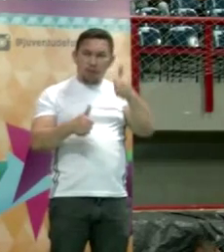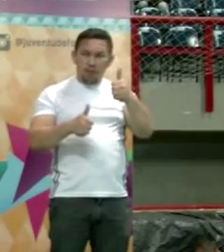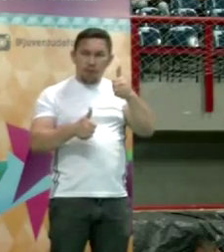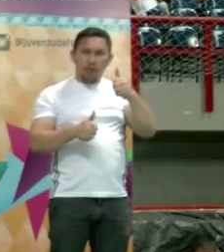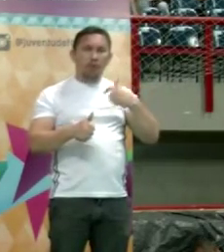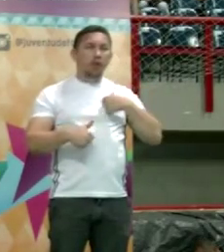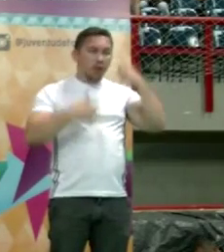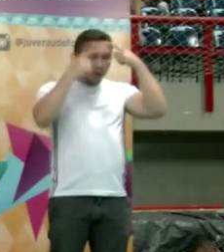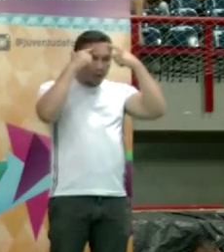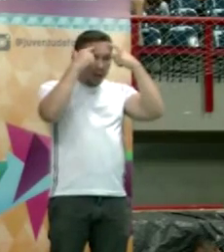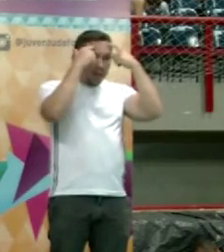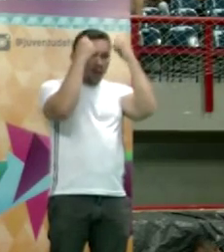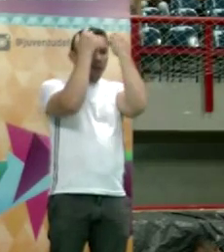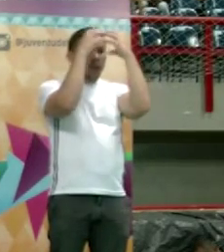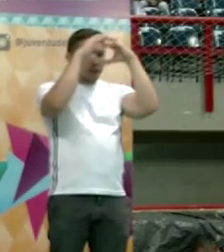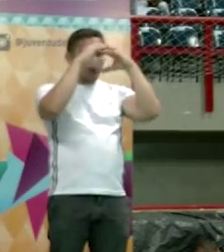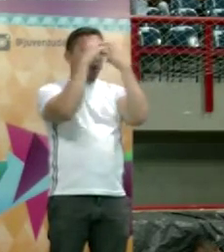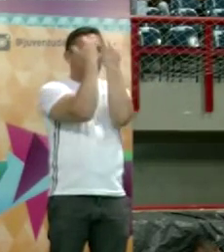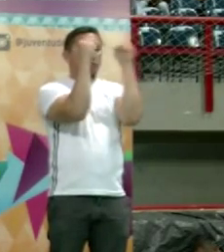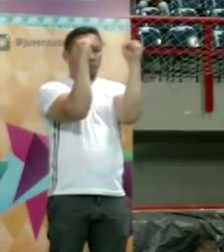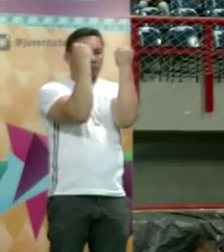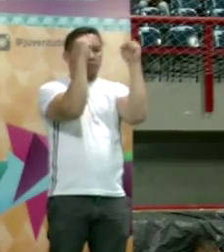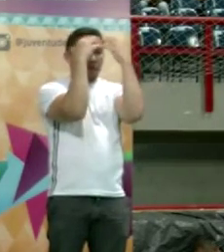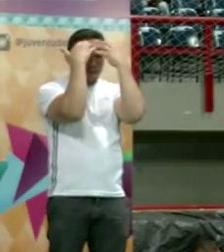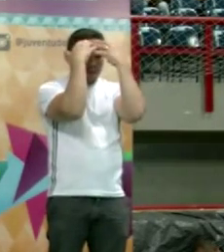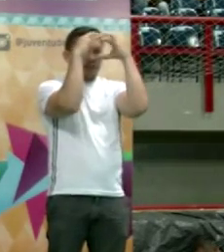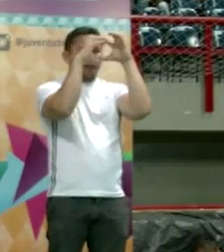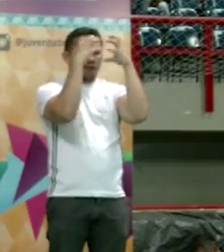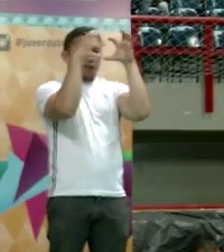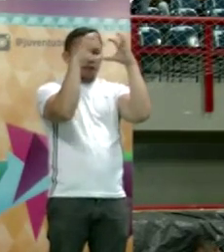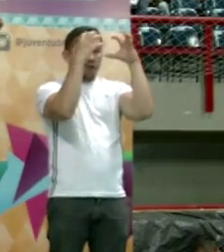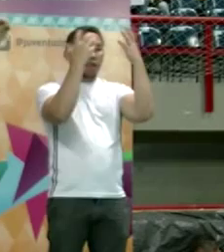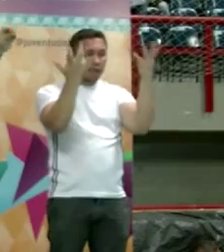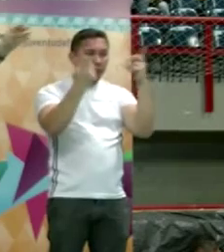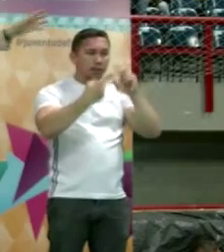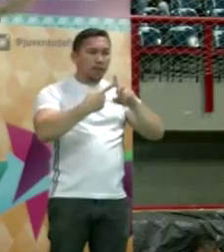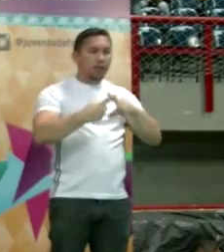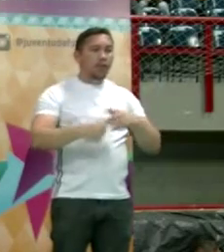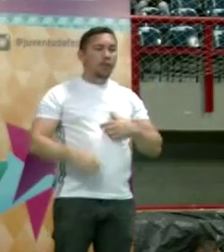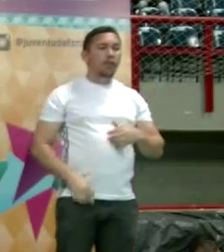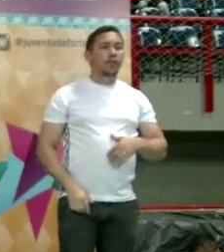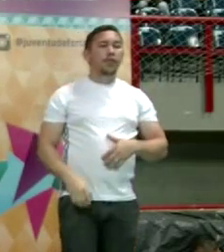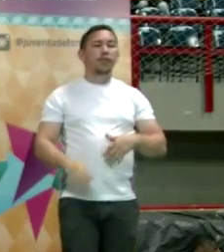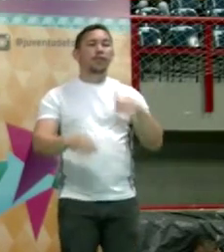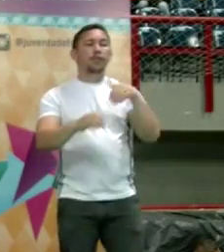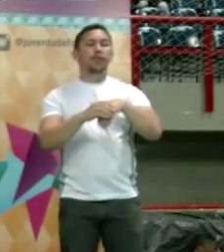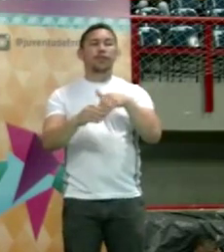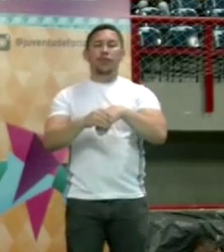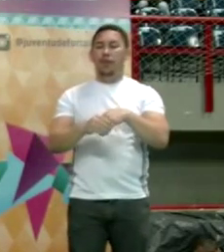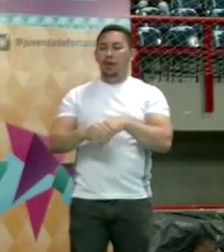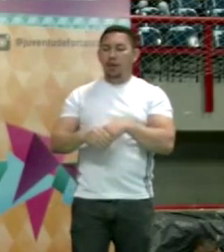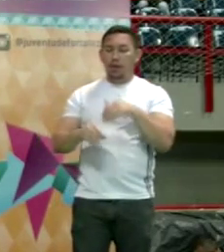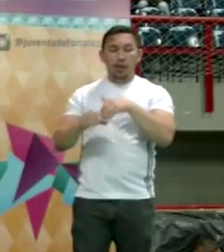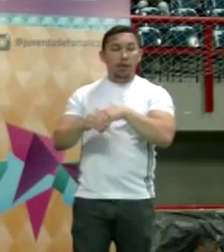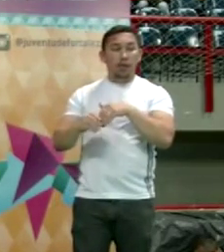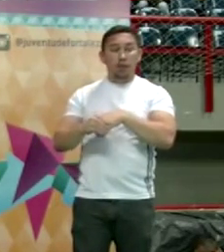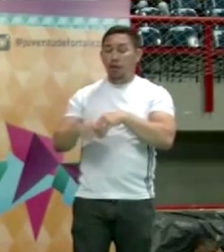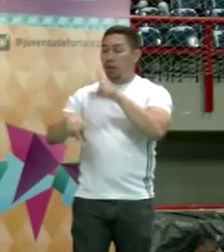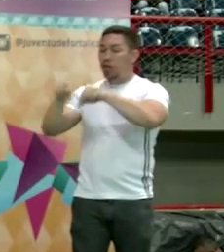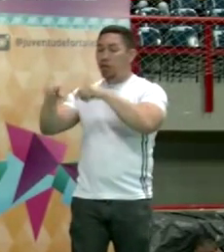Vamos lá, malhar o cérebro. Gente, nome do eleitor que elege os outros. Eleitor